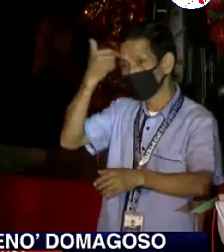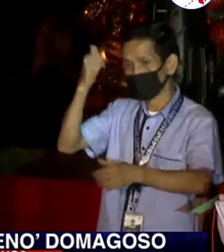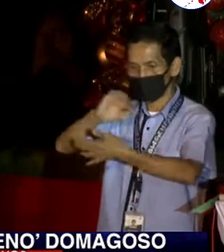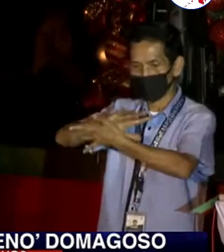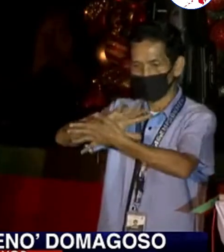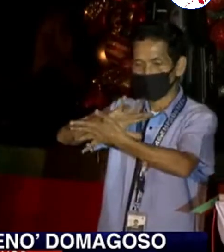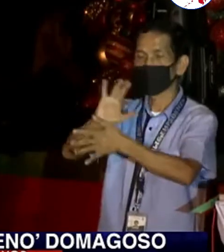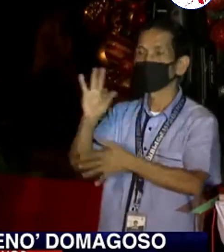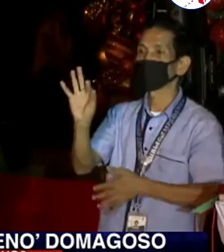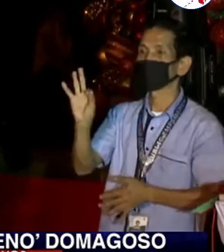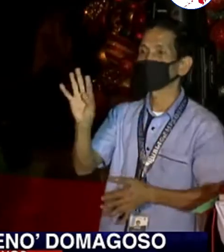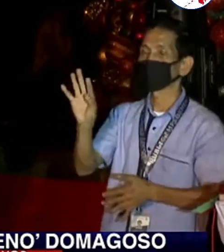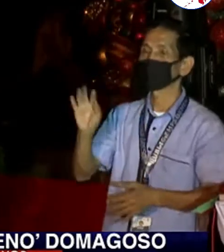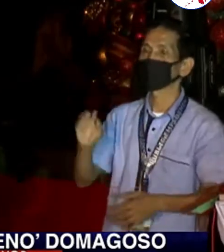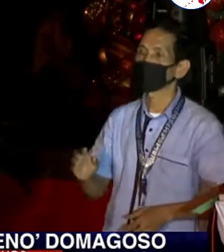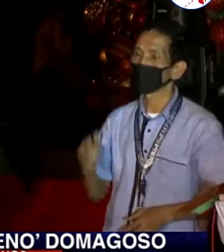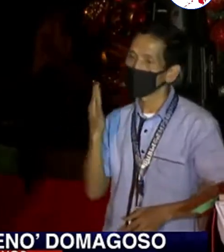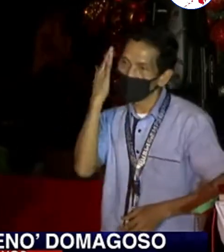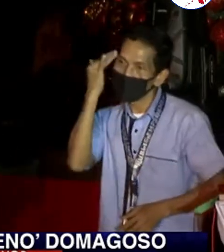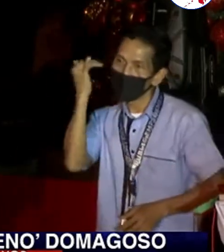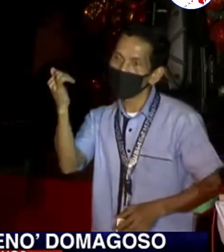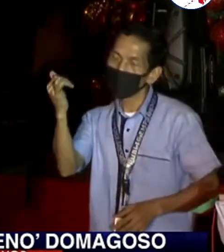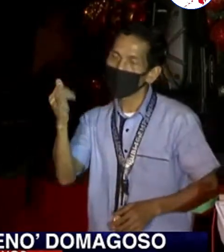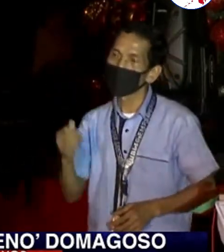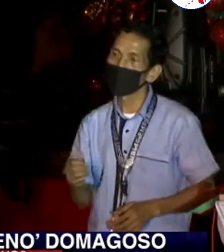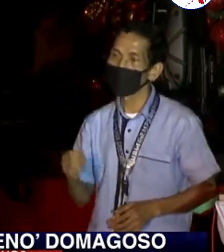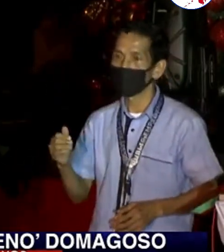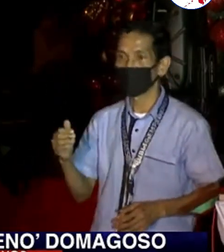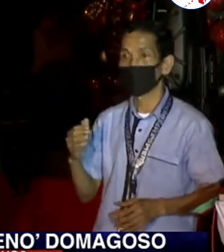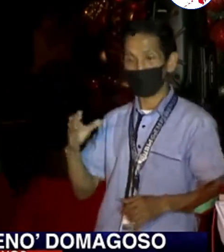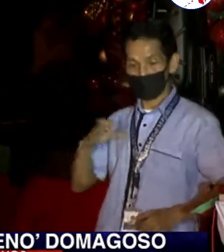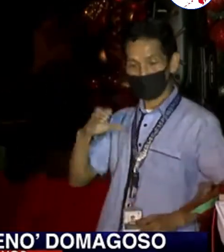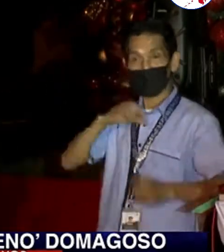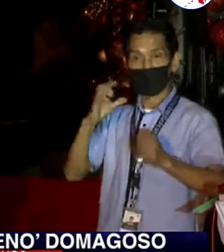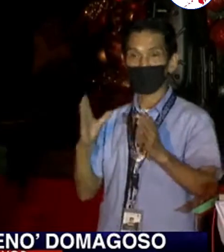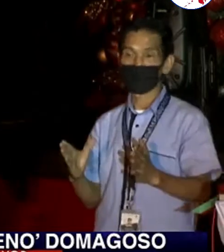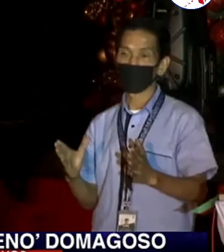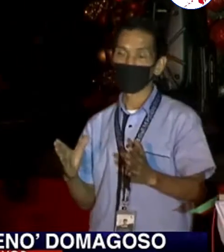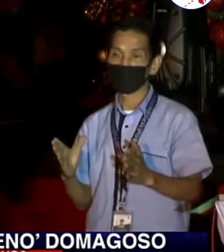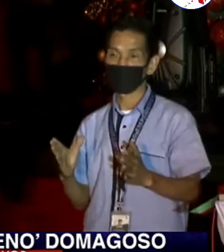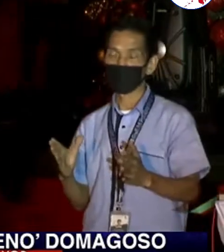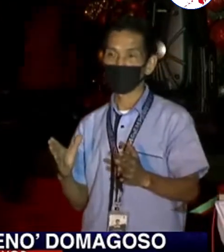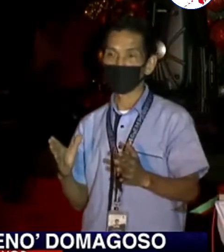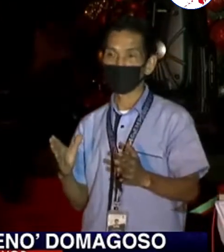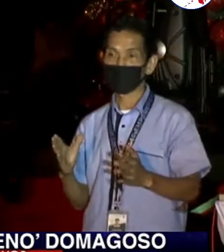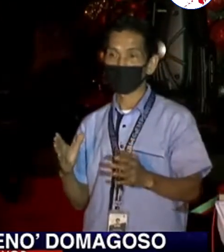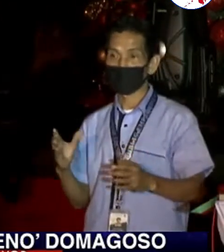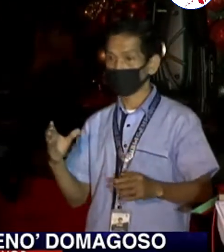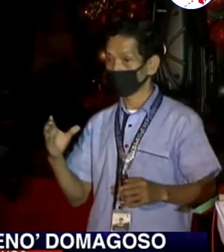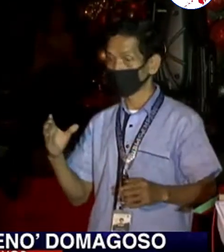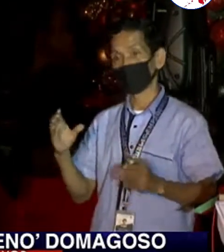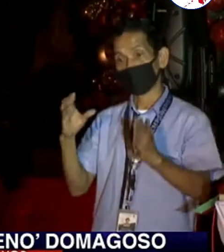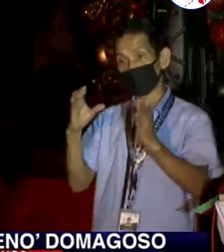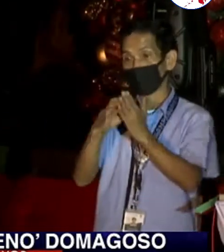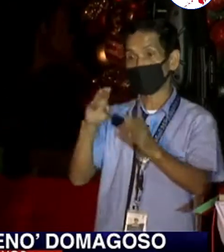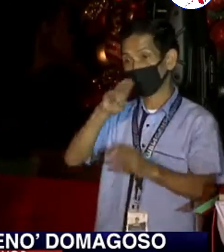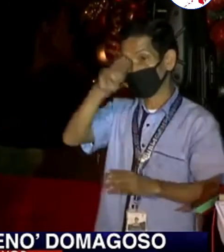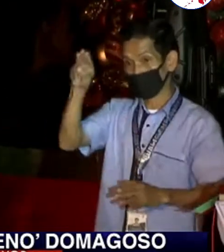COVID-19. Kaya sa mga konsehal, sa mga tagalungsod ng Maynila,